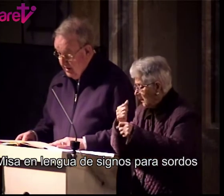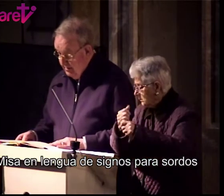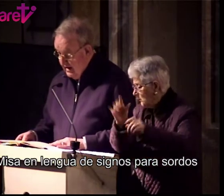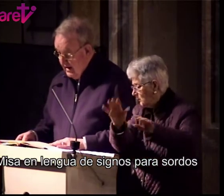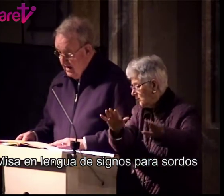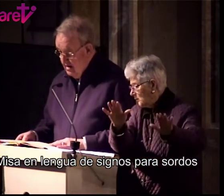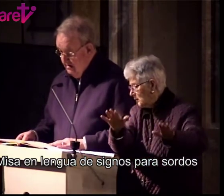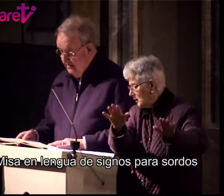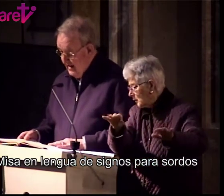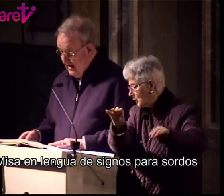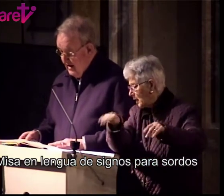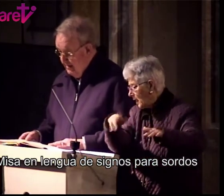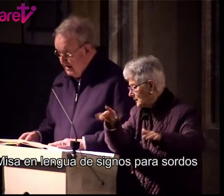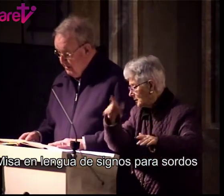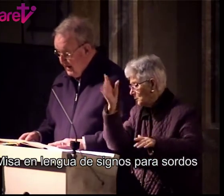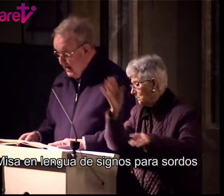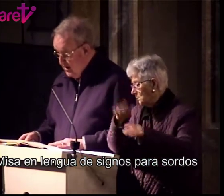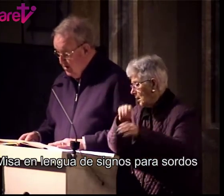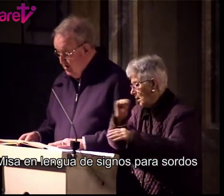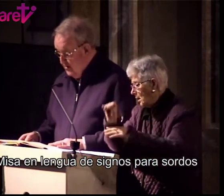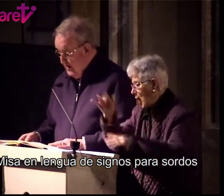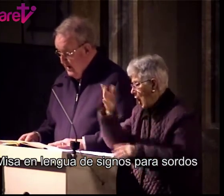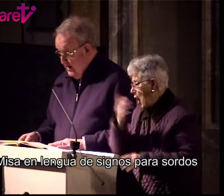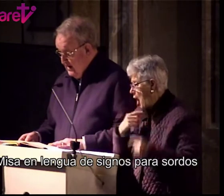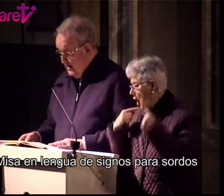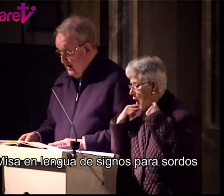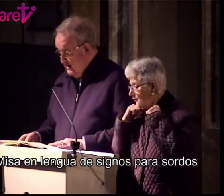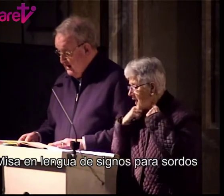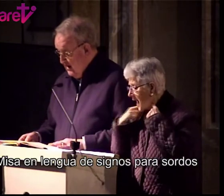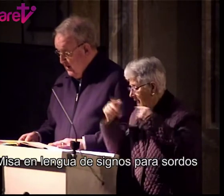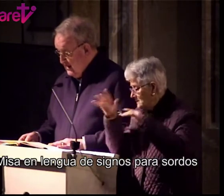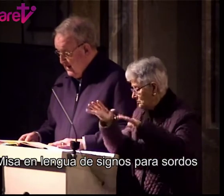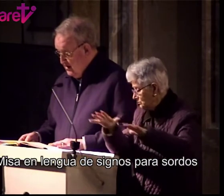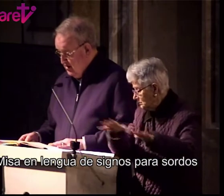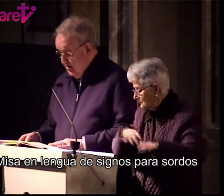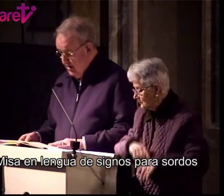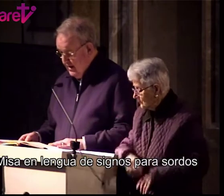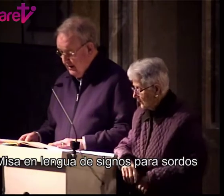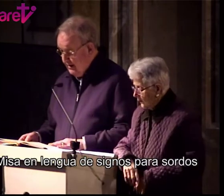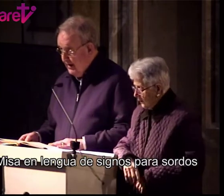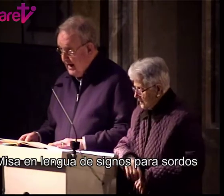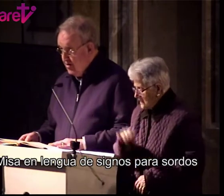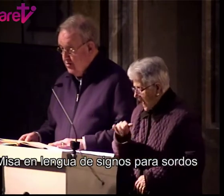todavía falta el más pequeño, que está guardando el rebaño.